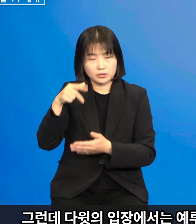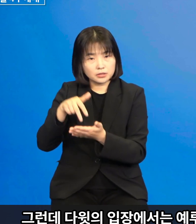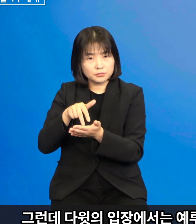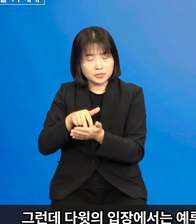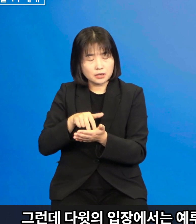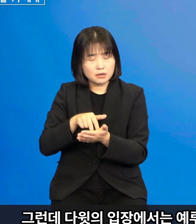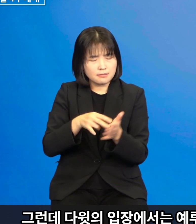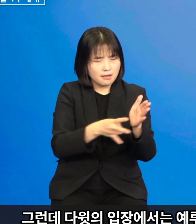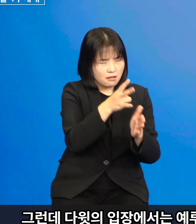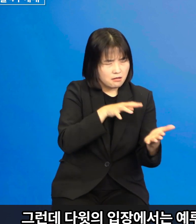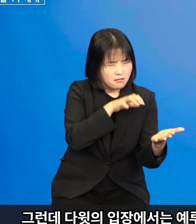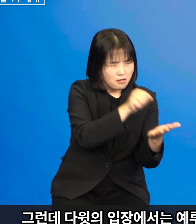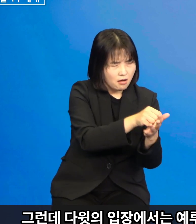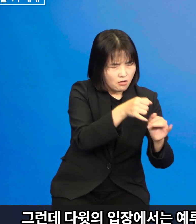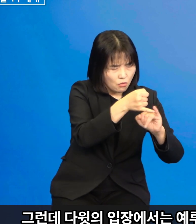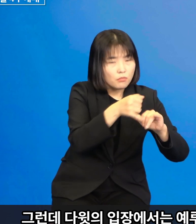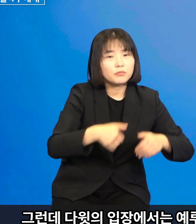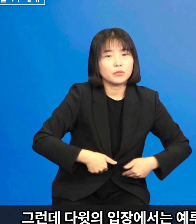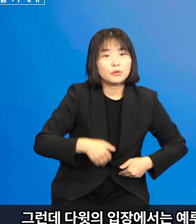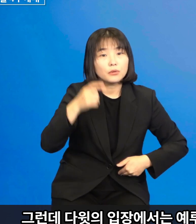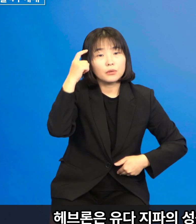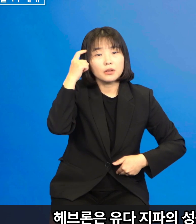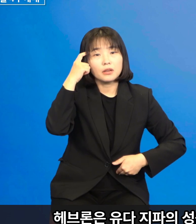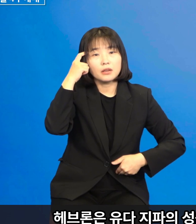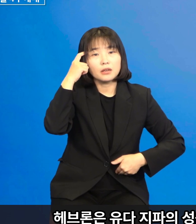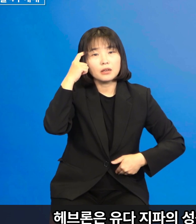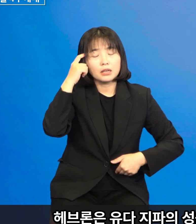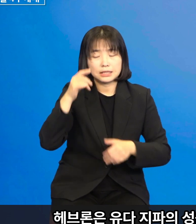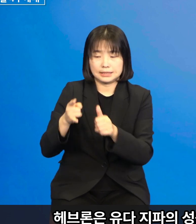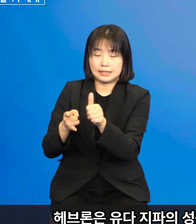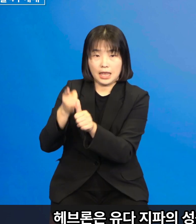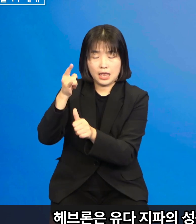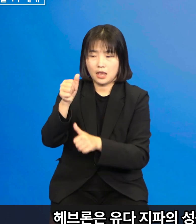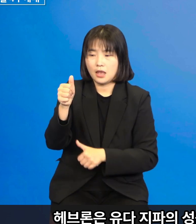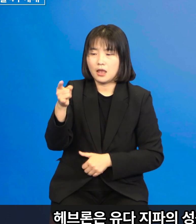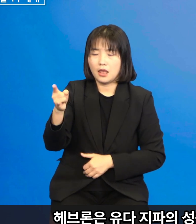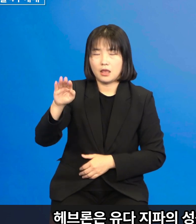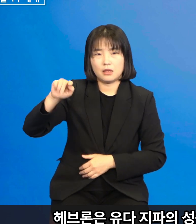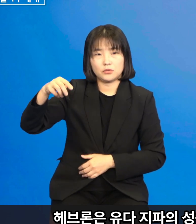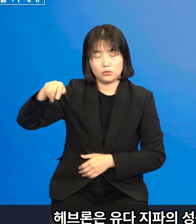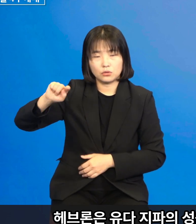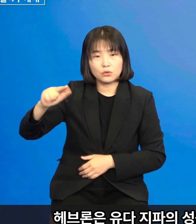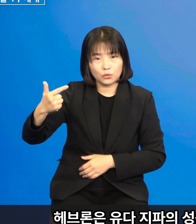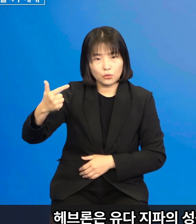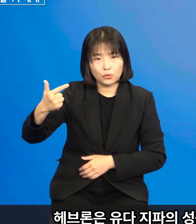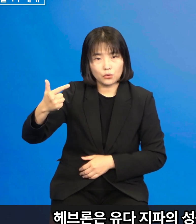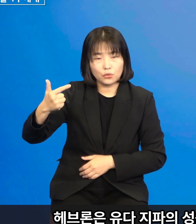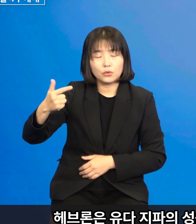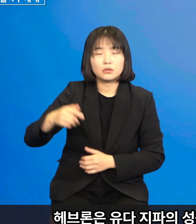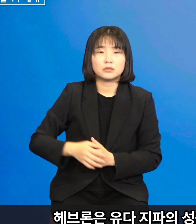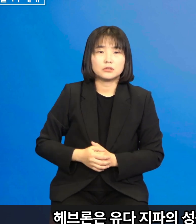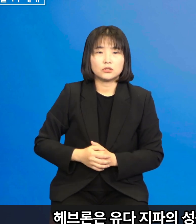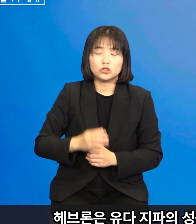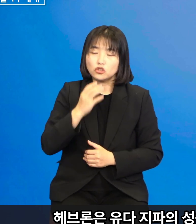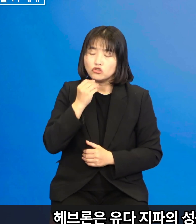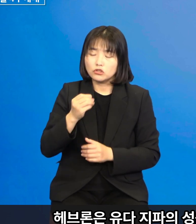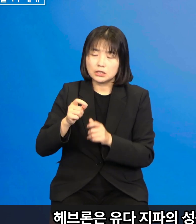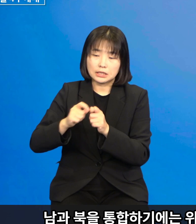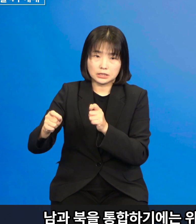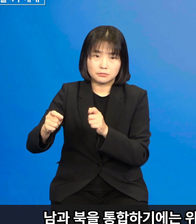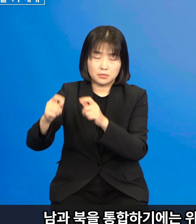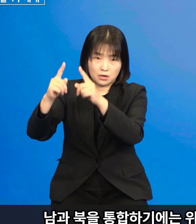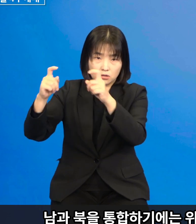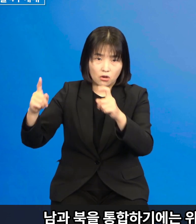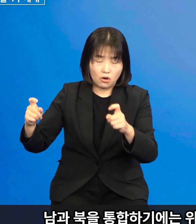예루살렘을 점령해야 되는 거예요. 왜냐? 헤브론은 이 유다 지파의 이제 성읍이잖아요. 남쪽에 있기